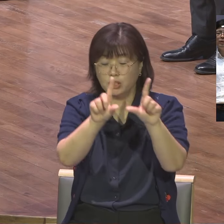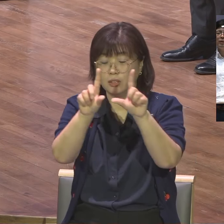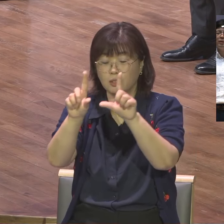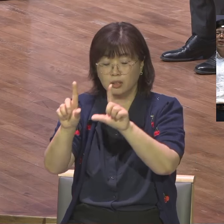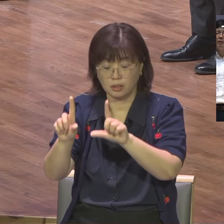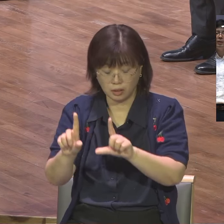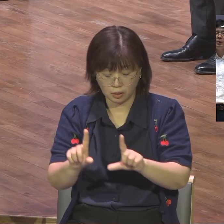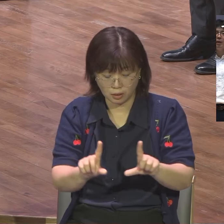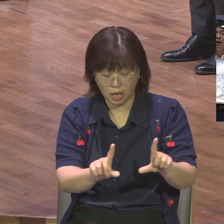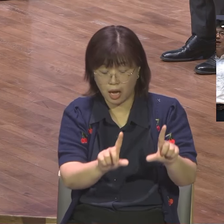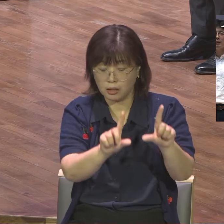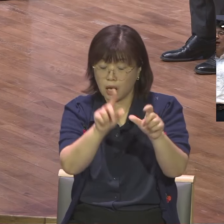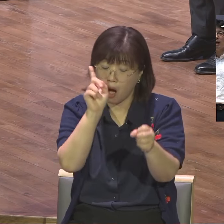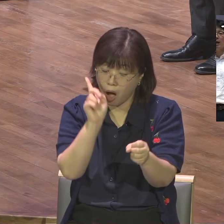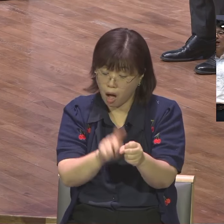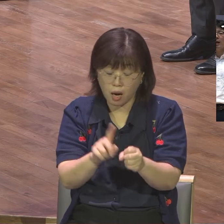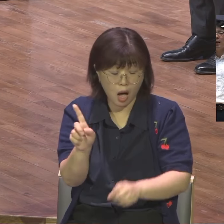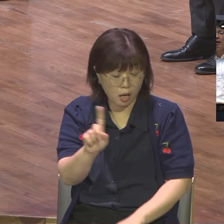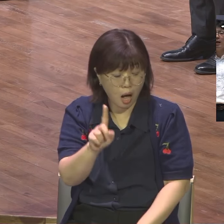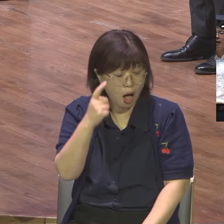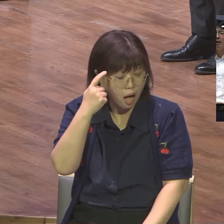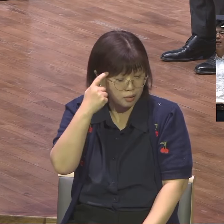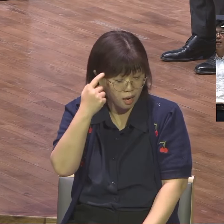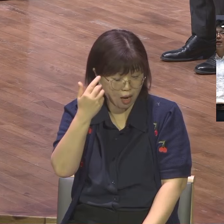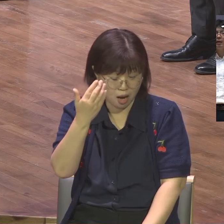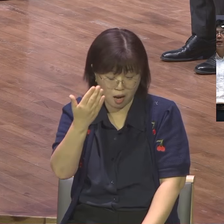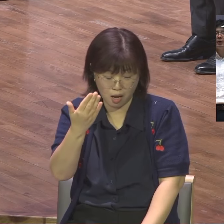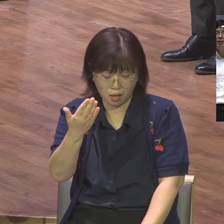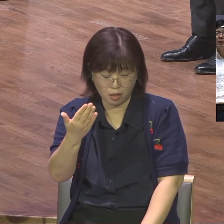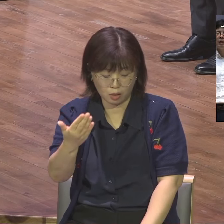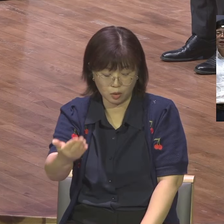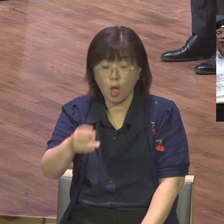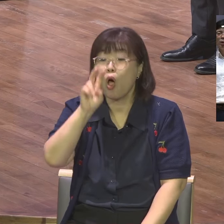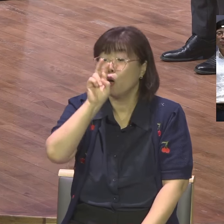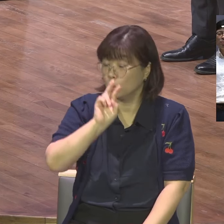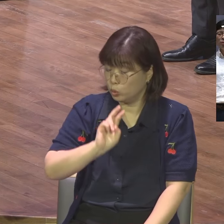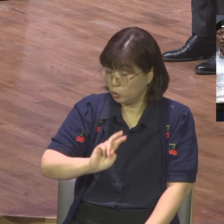무엇을 위해 살아가나